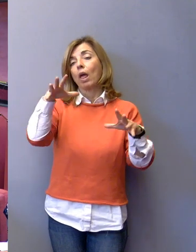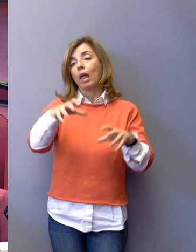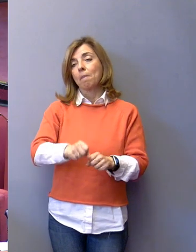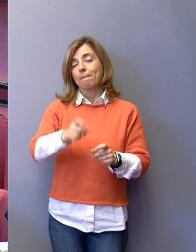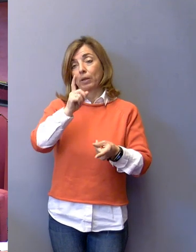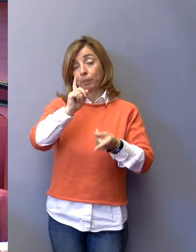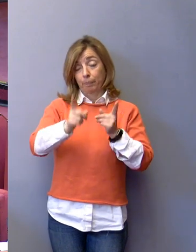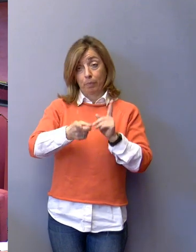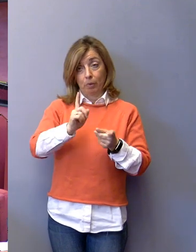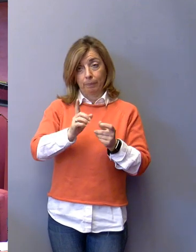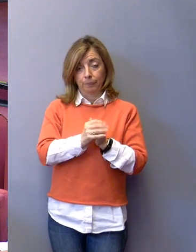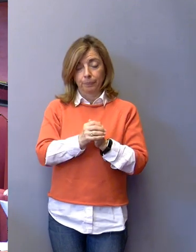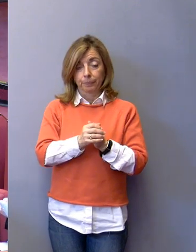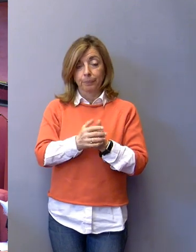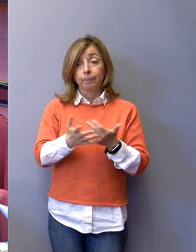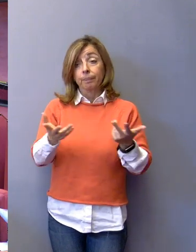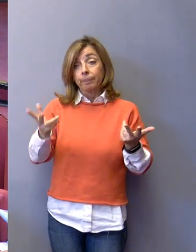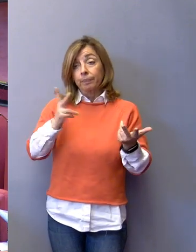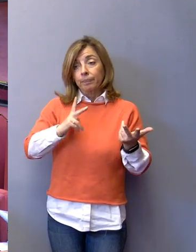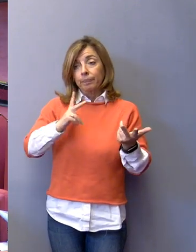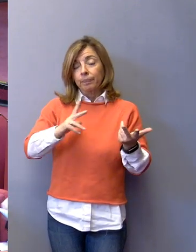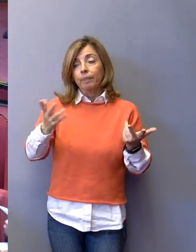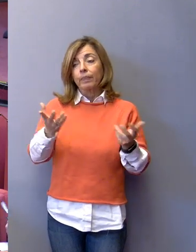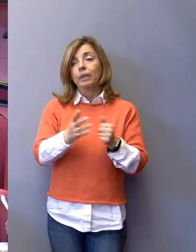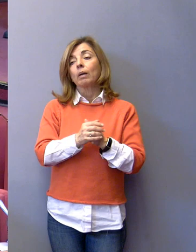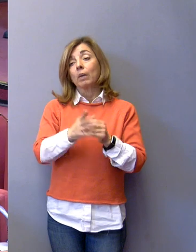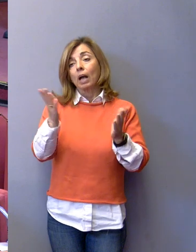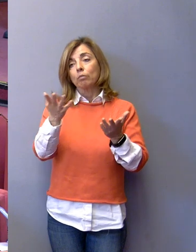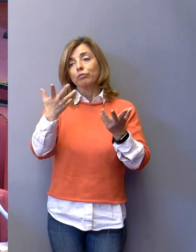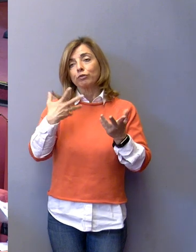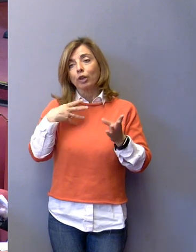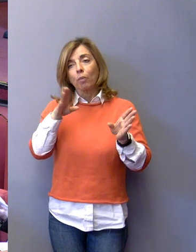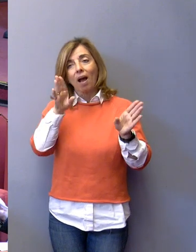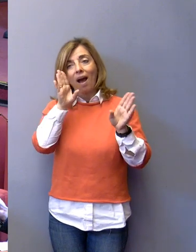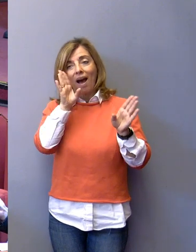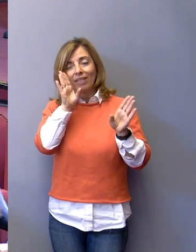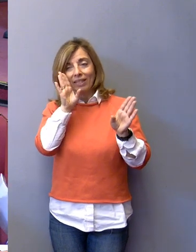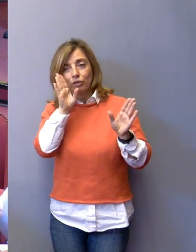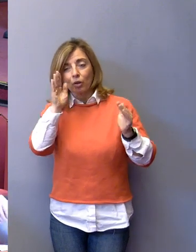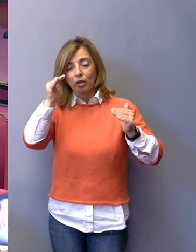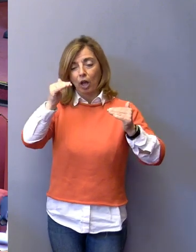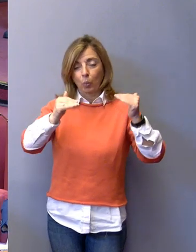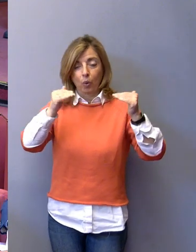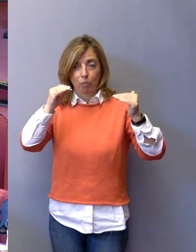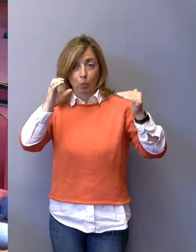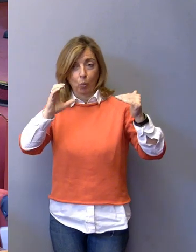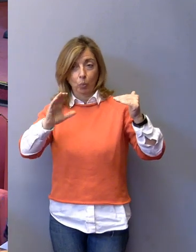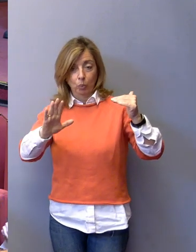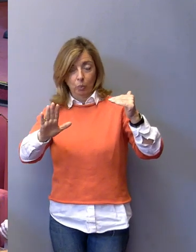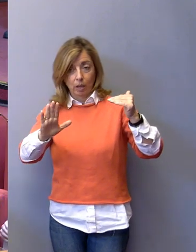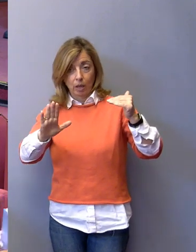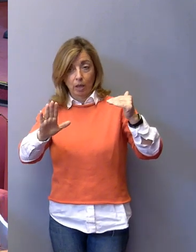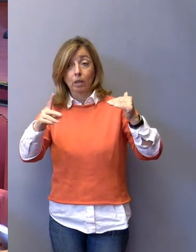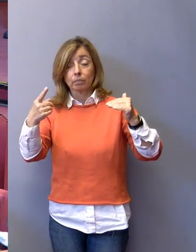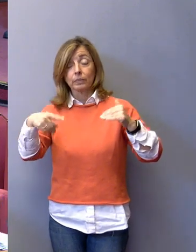Speriamo che almeno nella discrezionalità ci sia l'attenzione un equilibrio anche culturale perché Ricordiamoci che il PUK